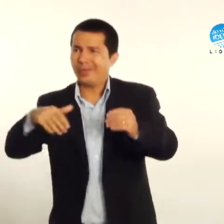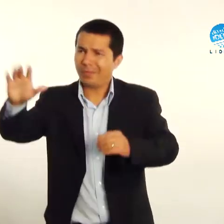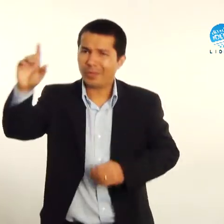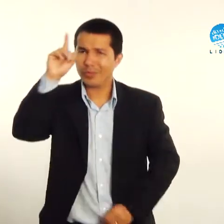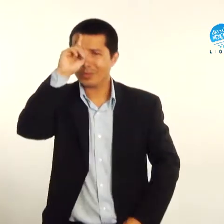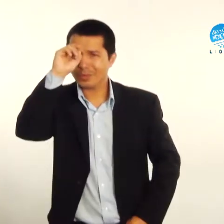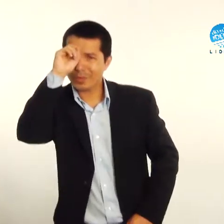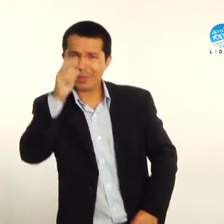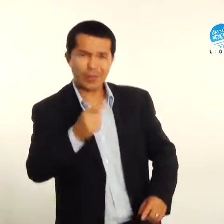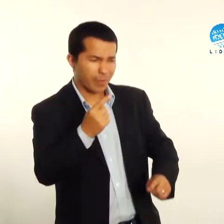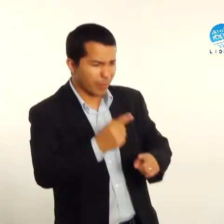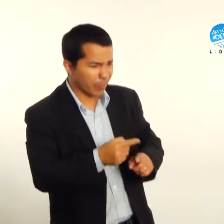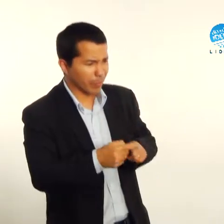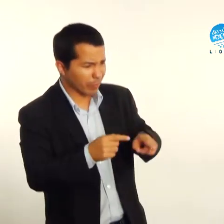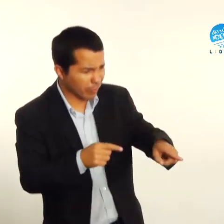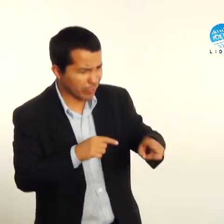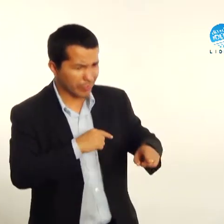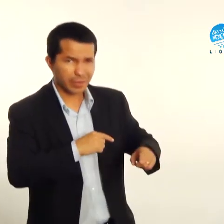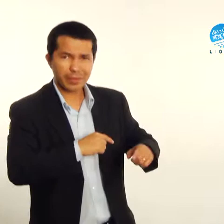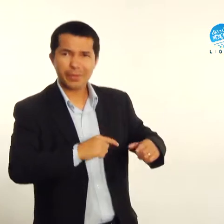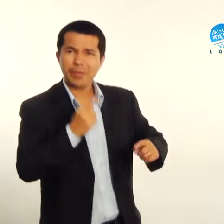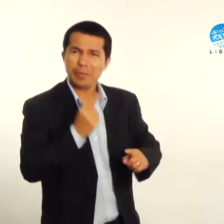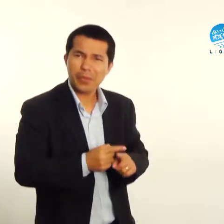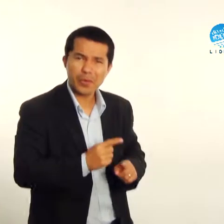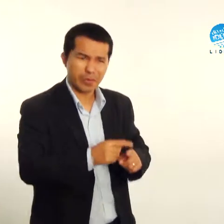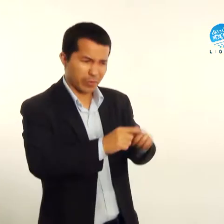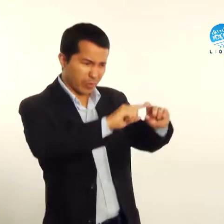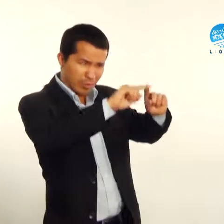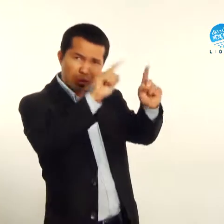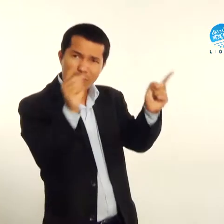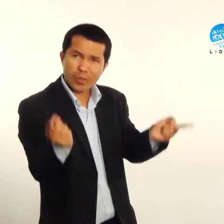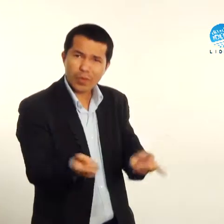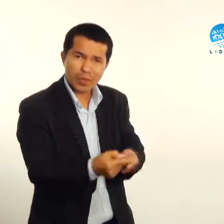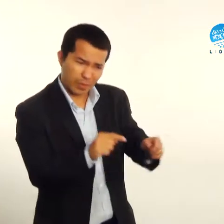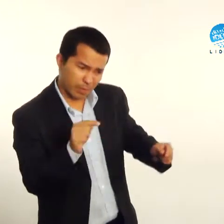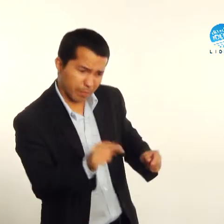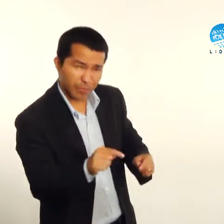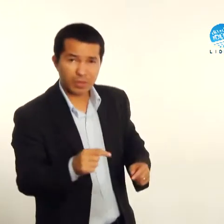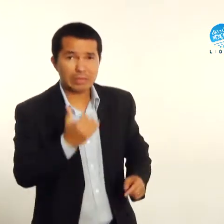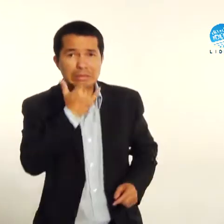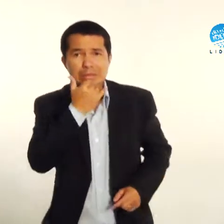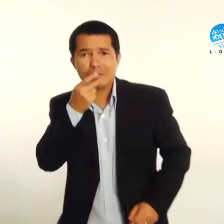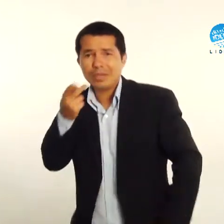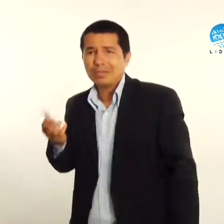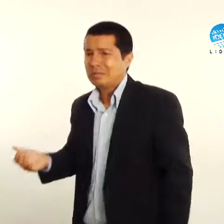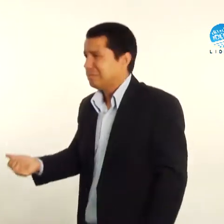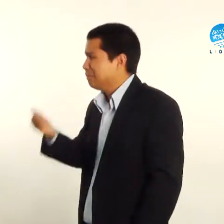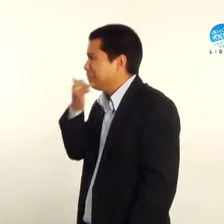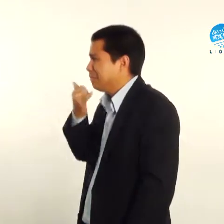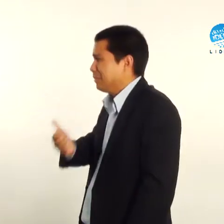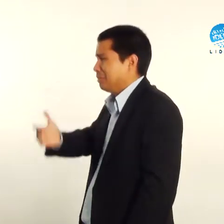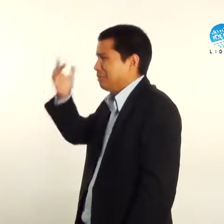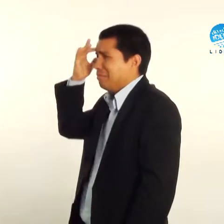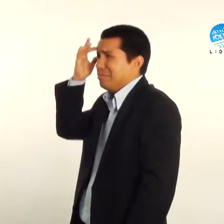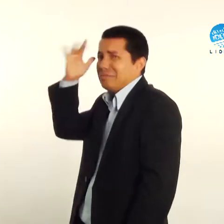para o hospital. Por que você baixou o pneu do carro? Eu não sabia mais onde botar a cara. E ele dizia, eu não sei,